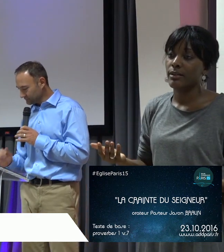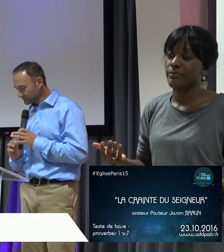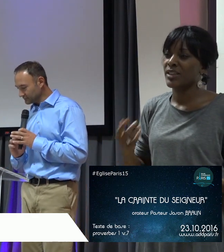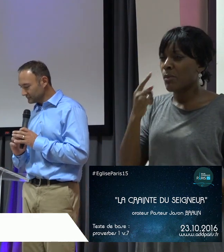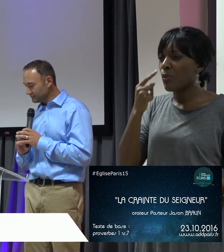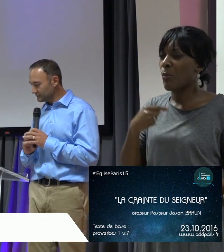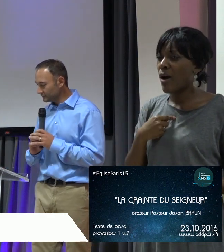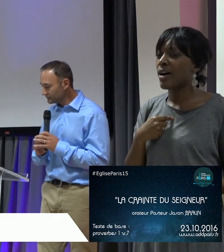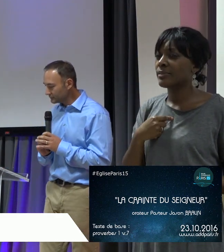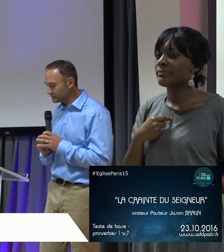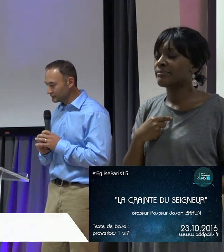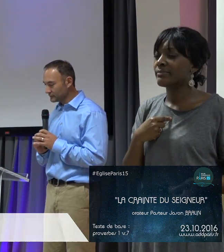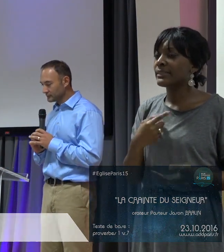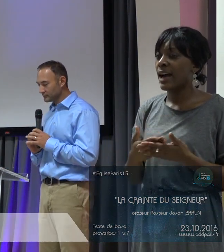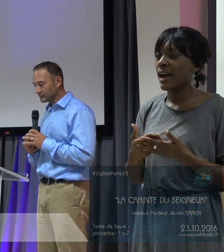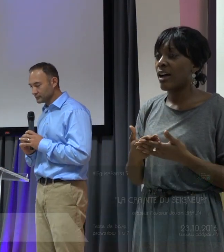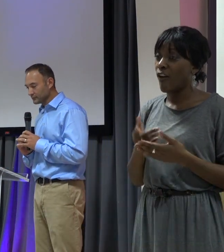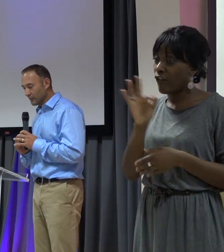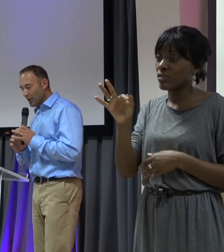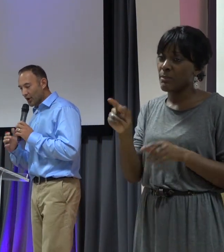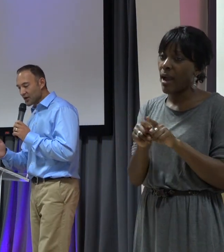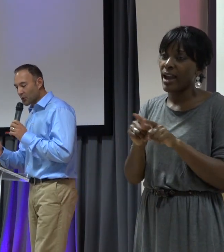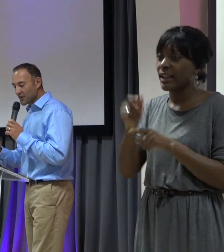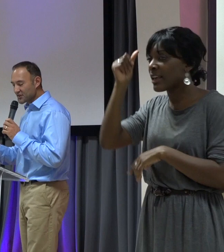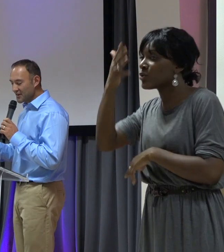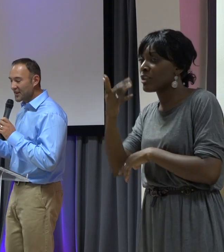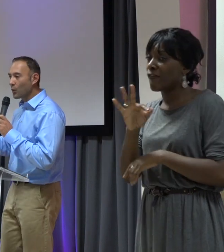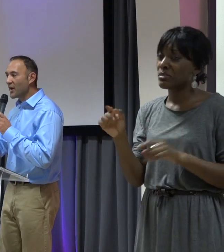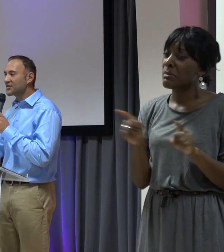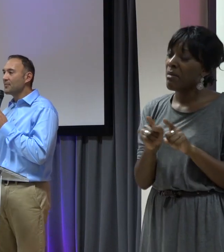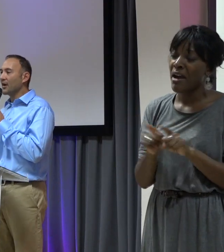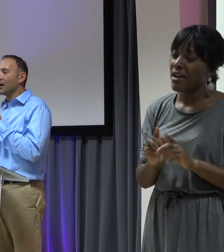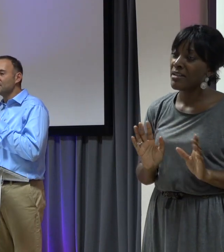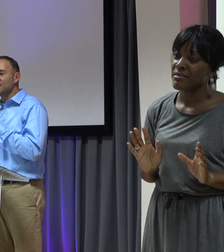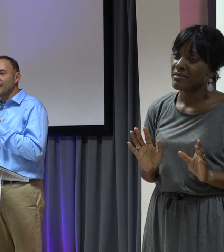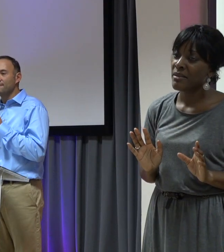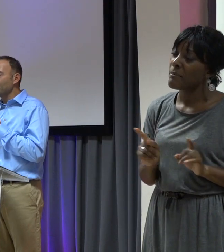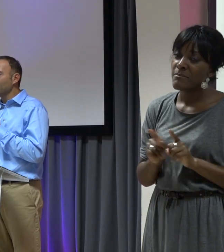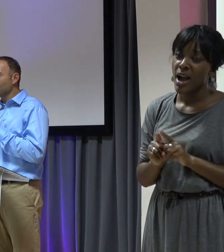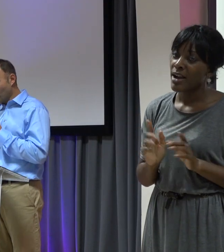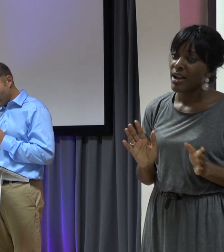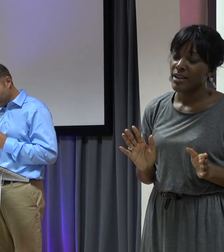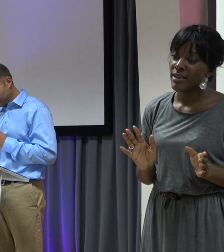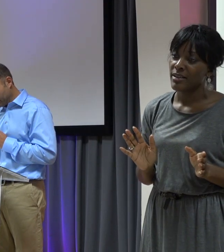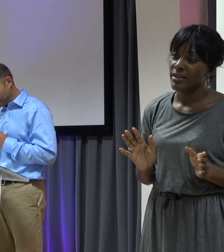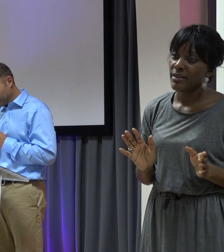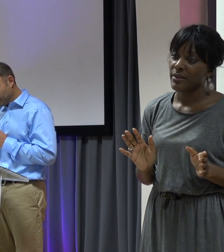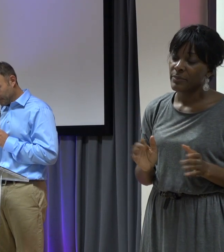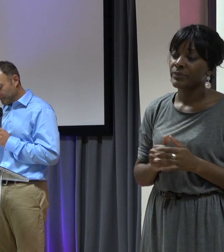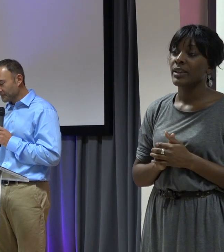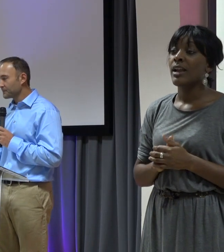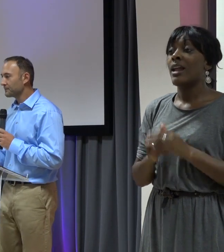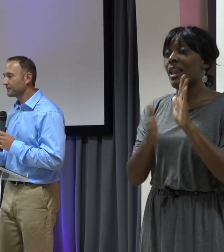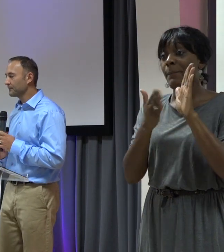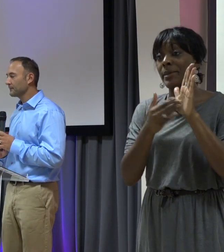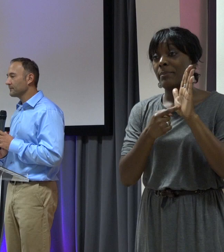pense aussi que ce n'est pas très différent ici en France. God's word says that wisdom comes in fearing the Lord. La parole de